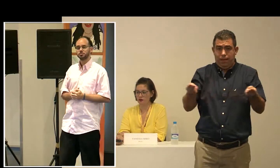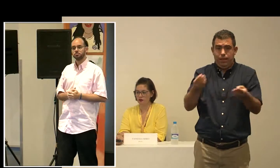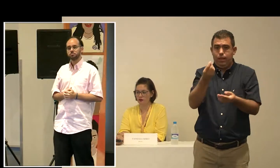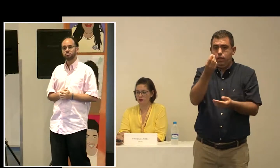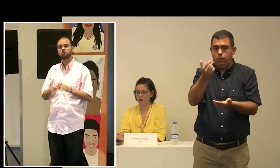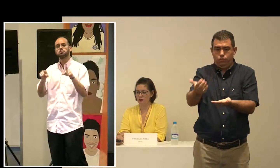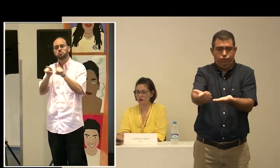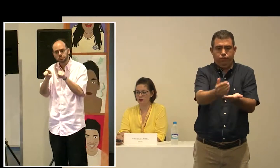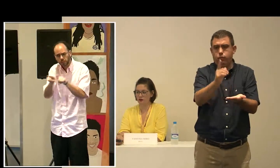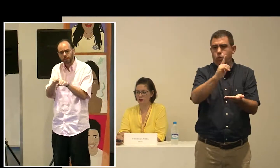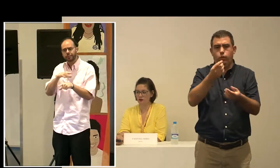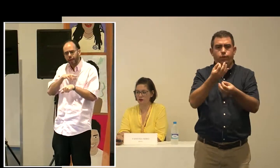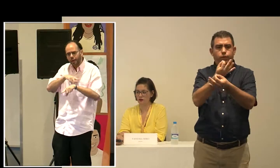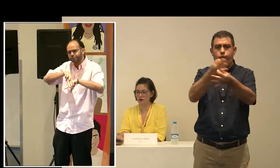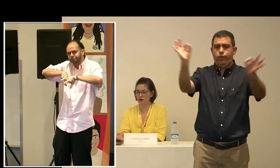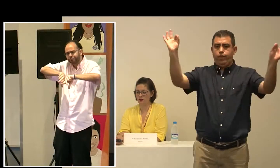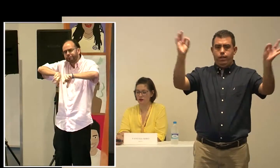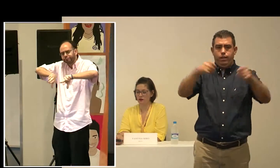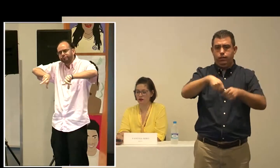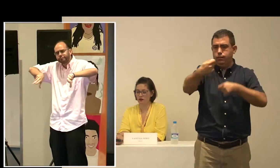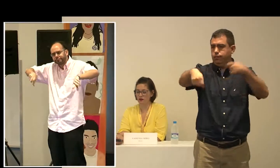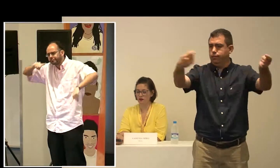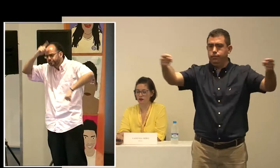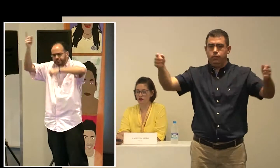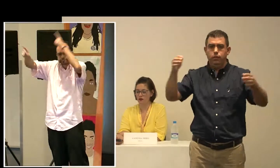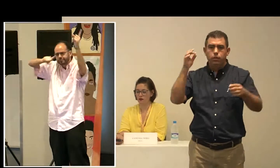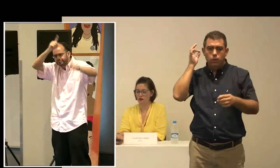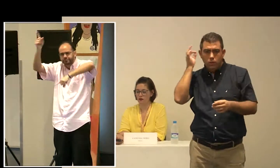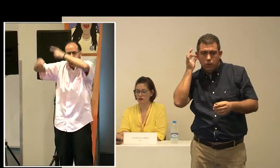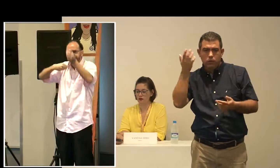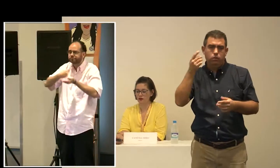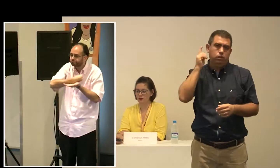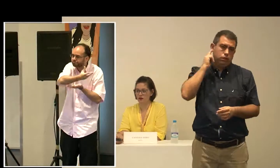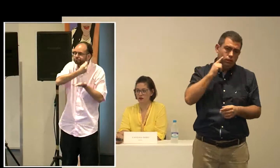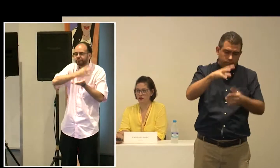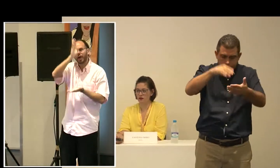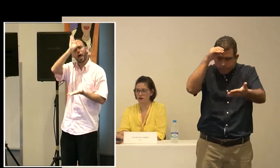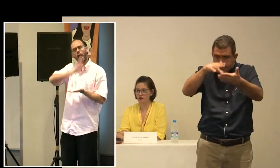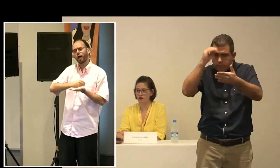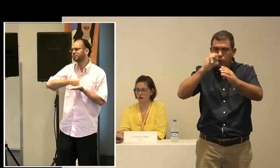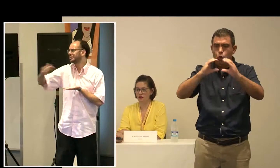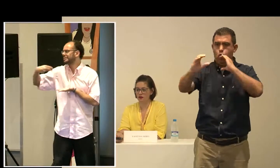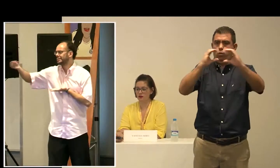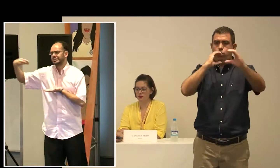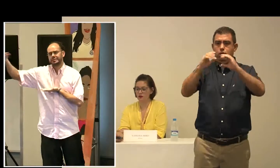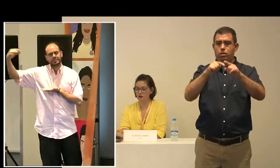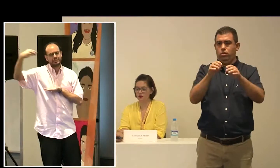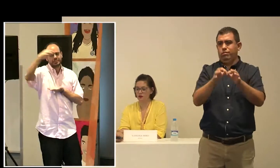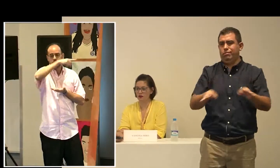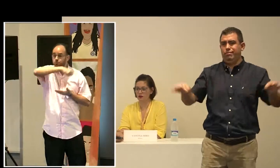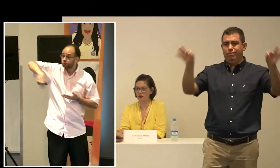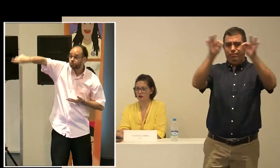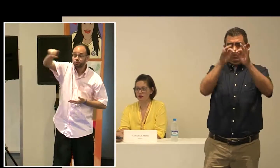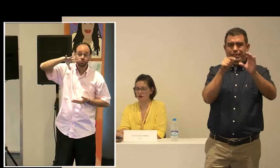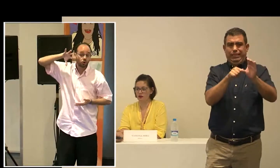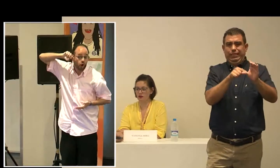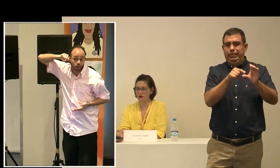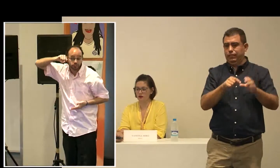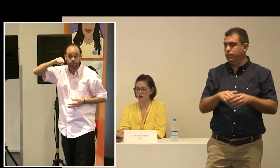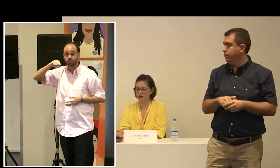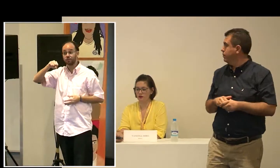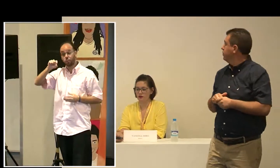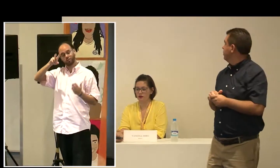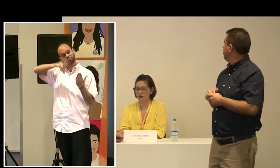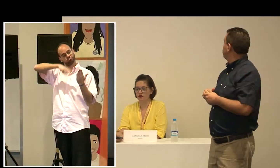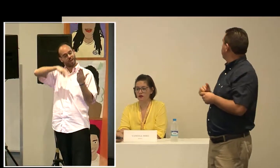distribuindo para que possamos acessibilizar a língua de sinais para outras pessoas. Esse material é distribuído de